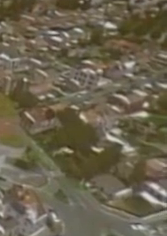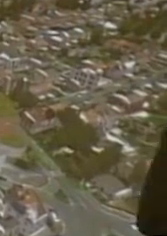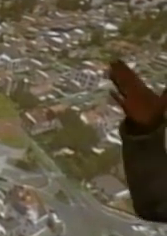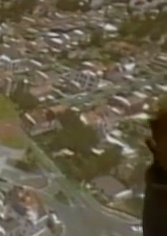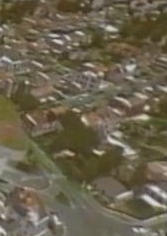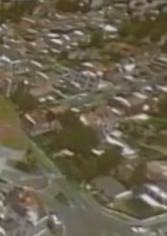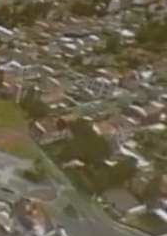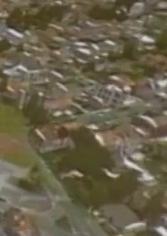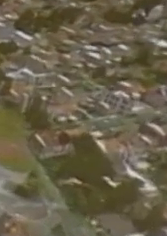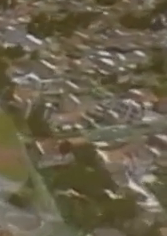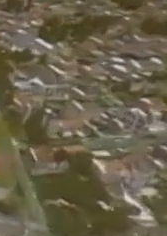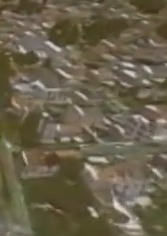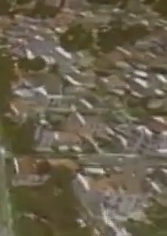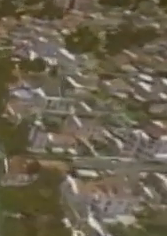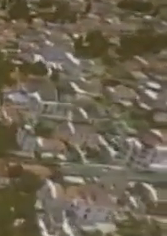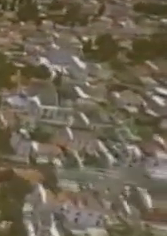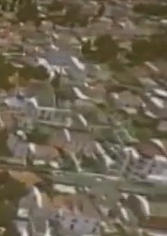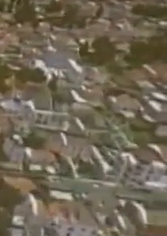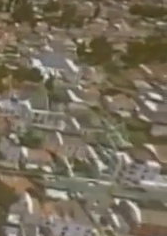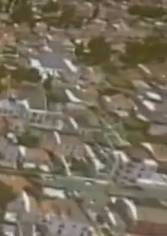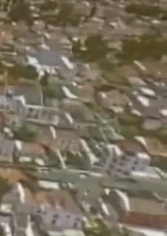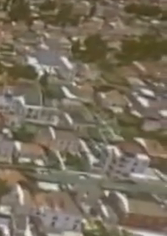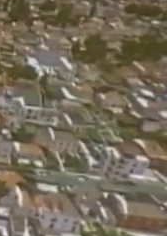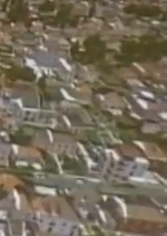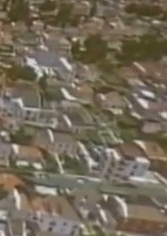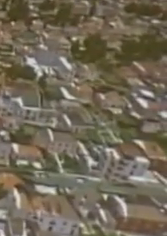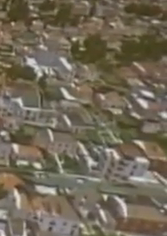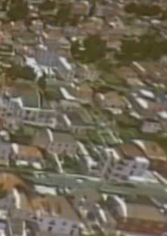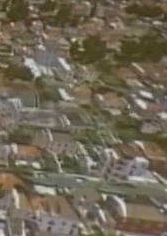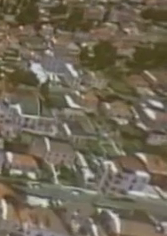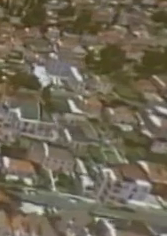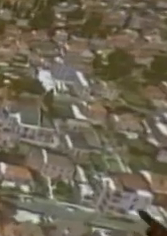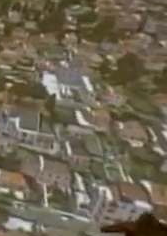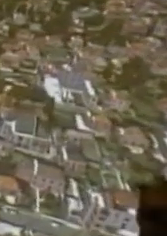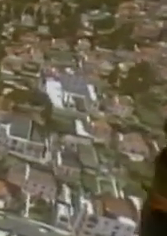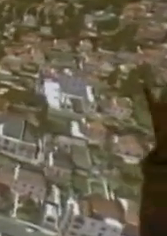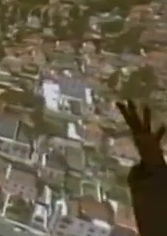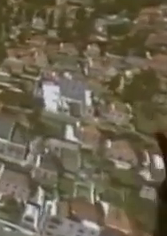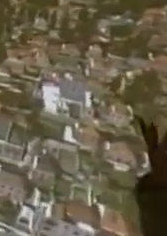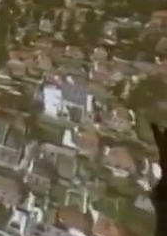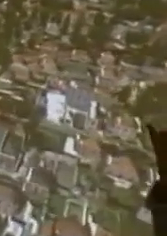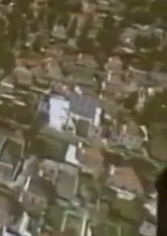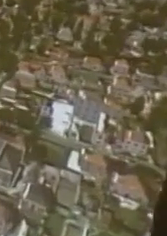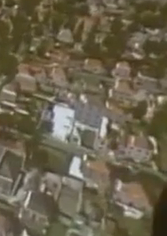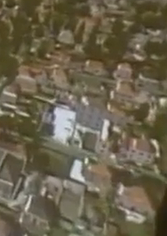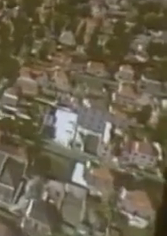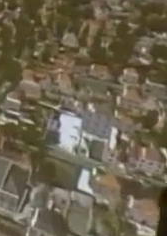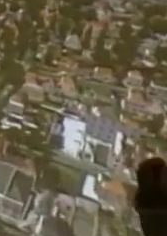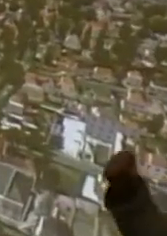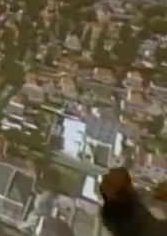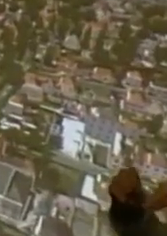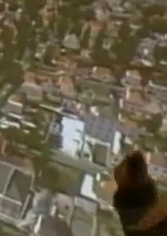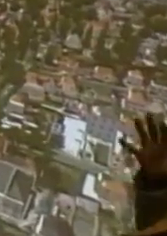actuellement. Hein, qui est en construction actuellement. Alors une des particularités sur le collège, c'est la mutualisation des espaces et des